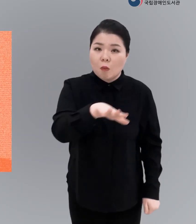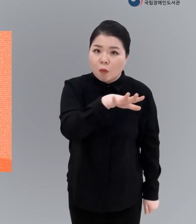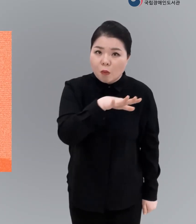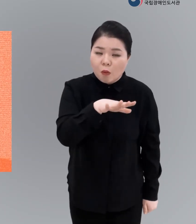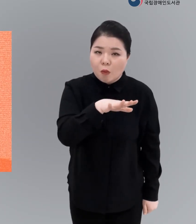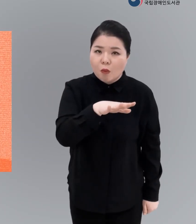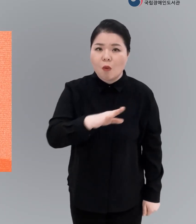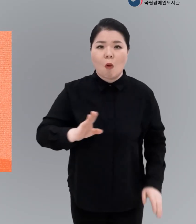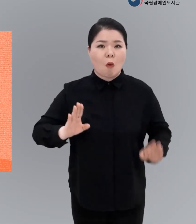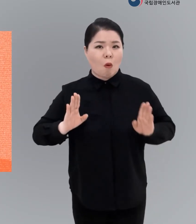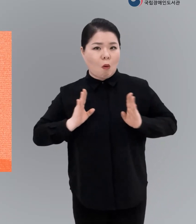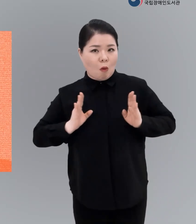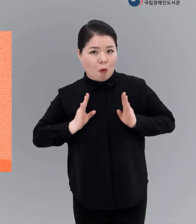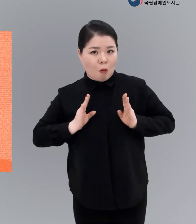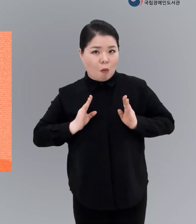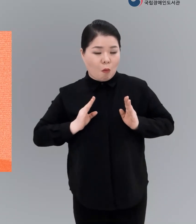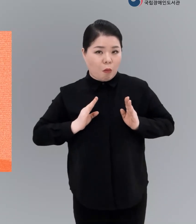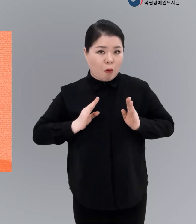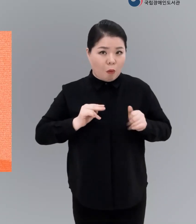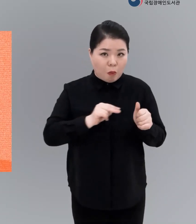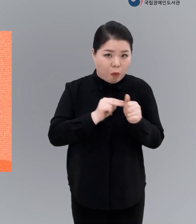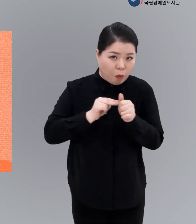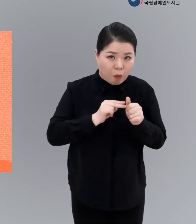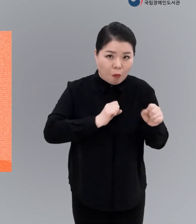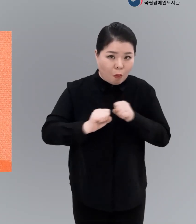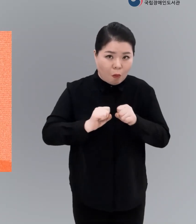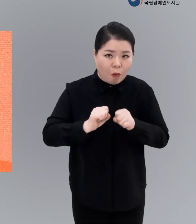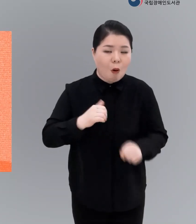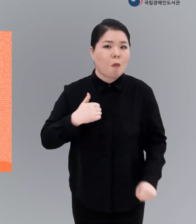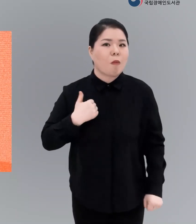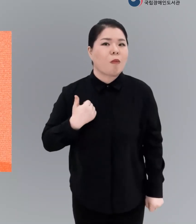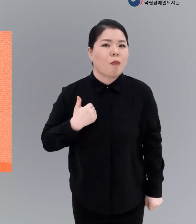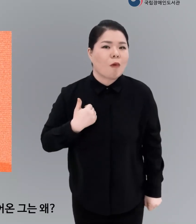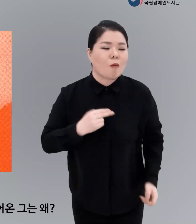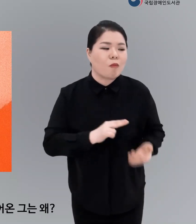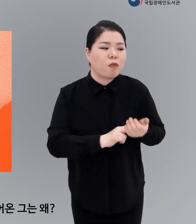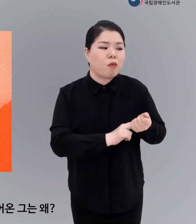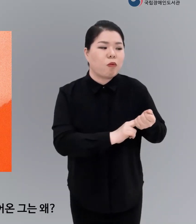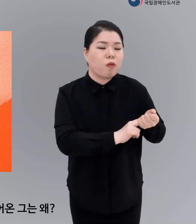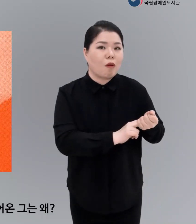올레크의 아내조차도 당시에는 그의 진짜 정체를 알지 못했다.